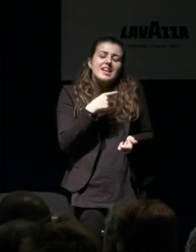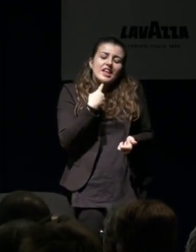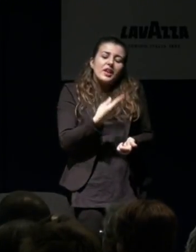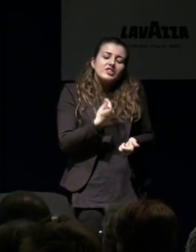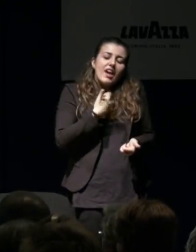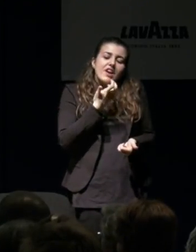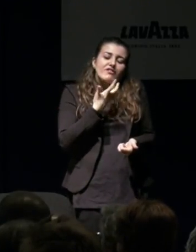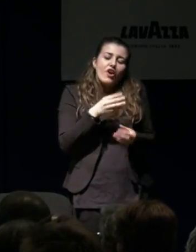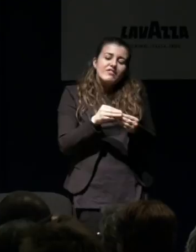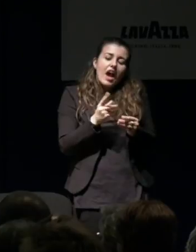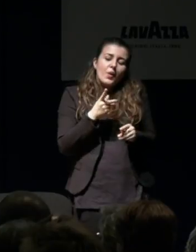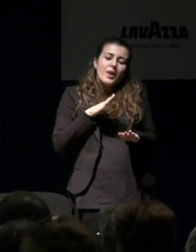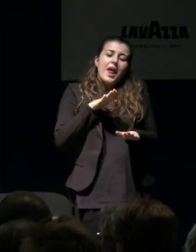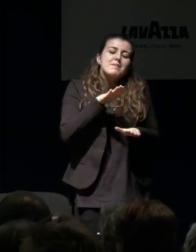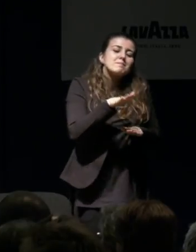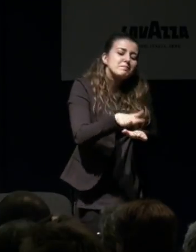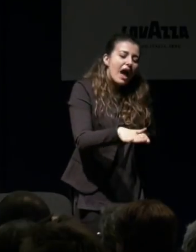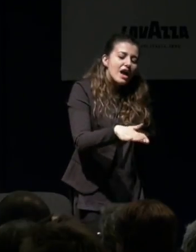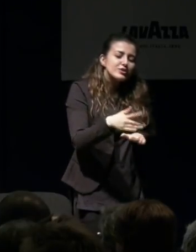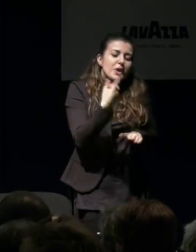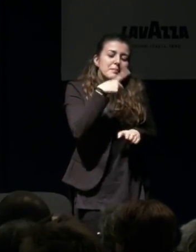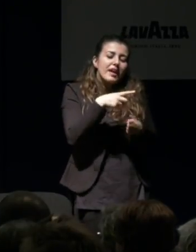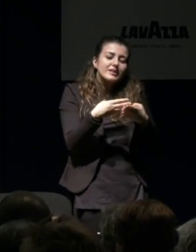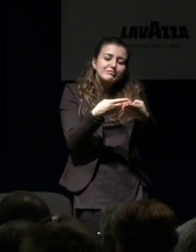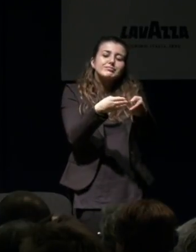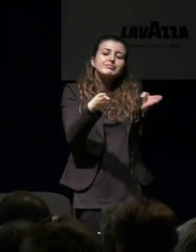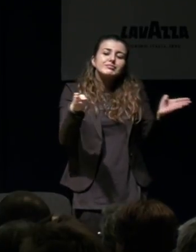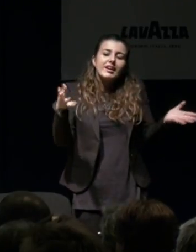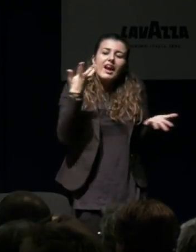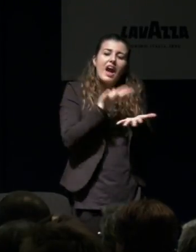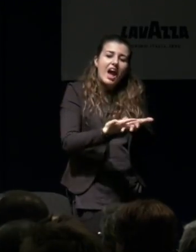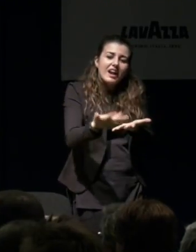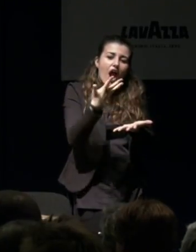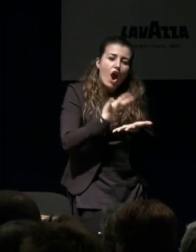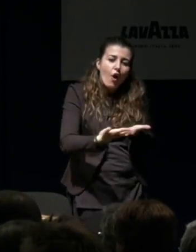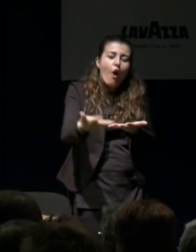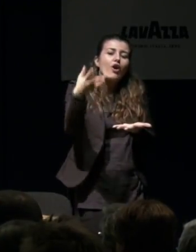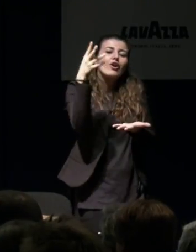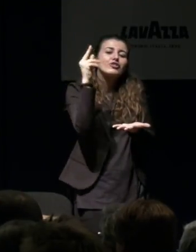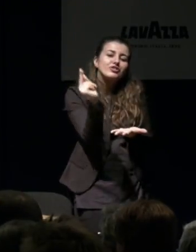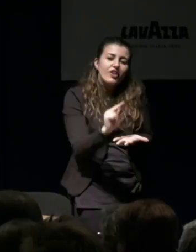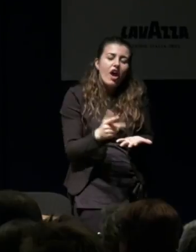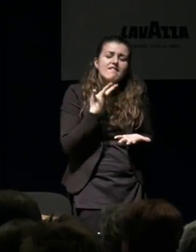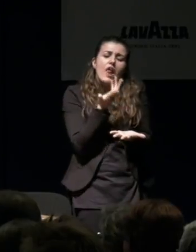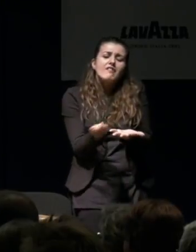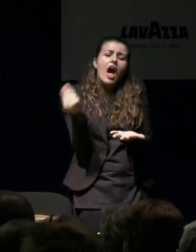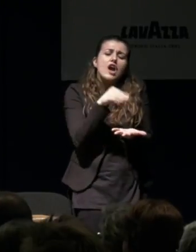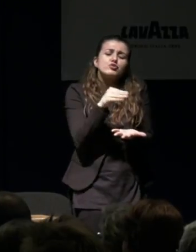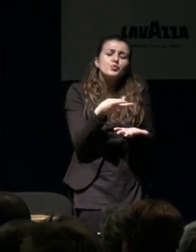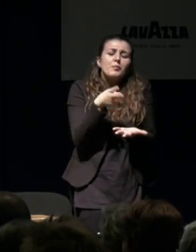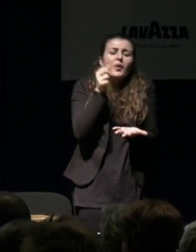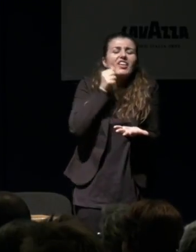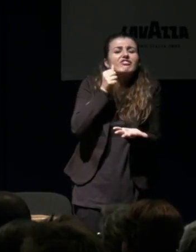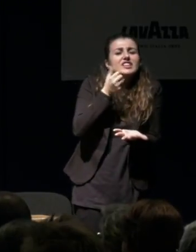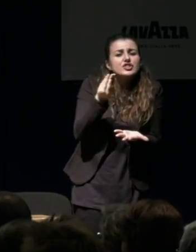verso un esposizione più narrativa voglio metterci qualche elemento di finzione in più